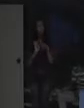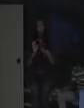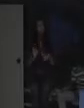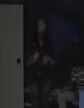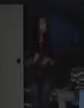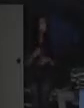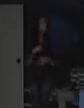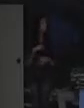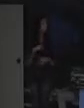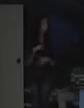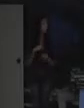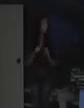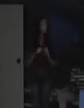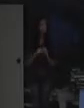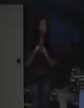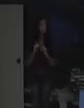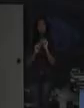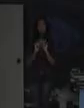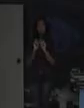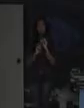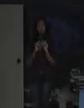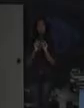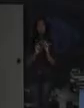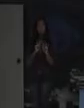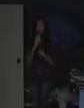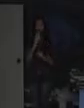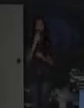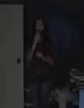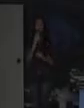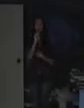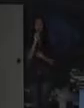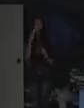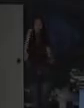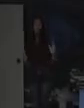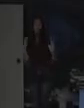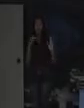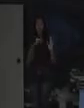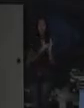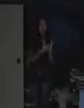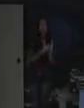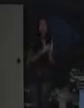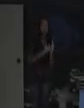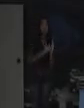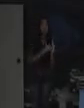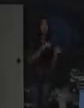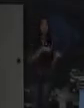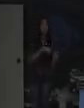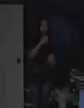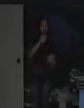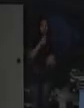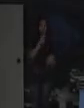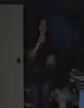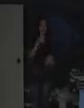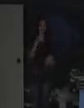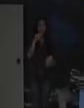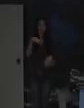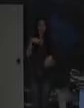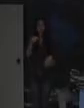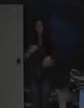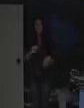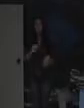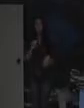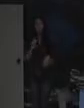seja feita a extensão da rede de água para as comunidades de Juerana, Vila Campinhos e Vila